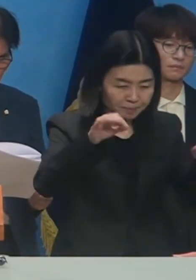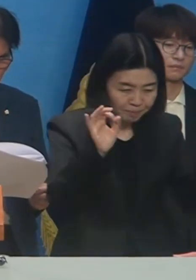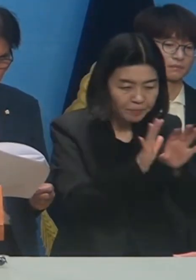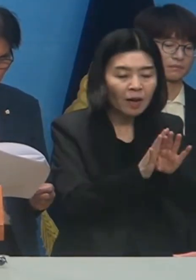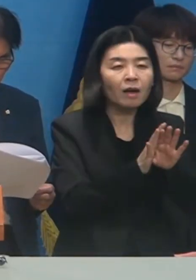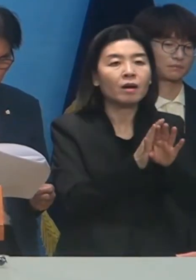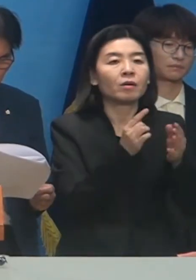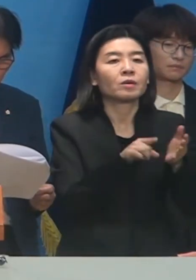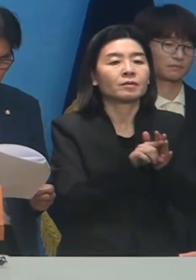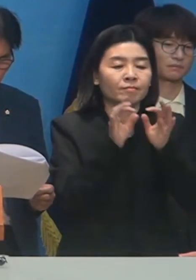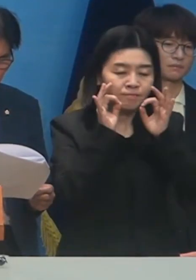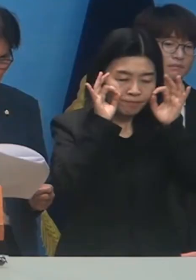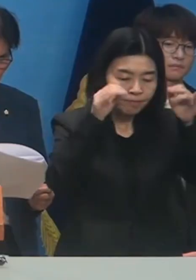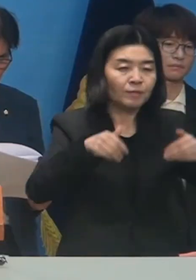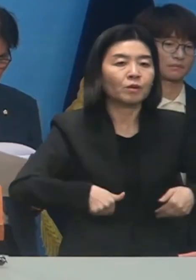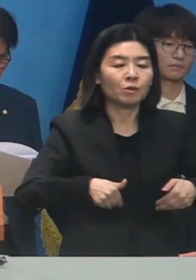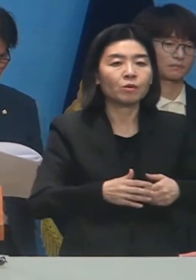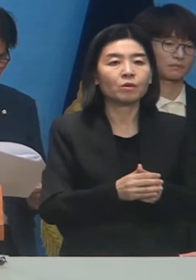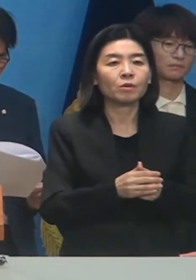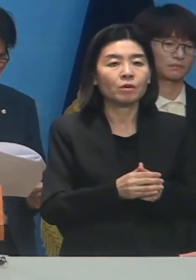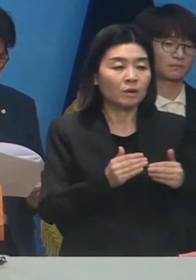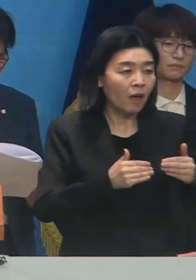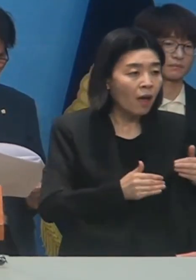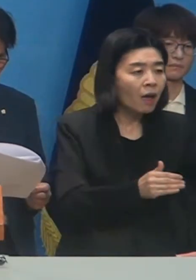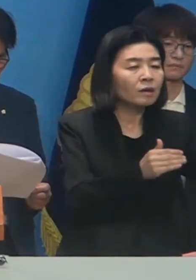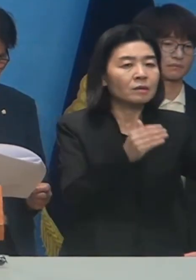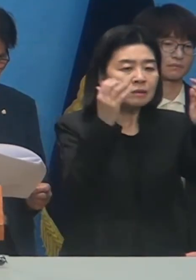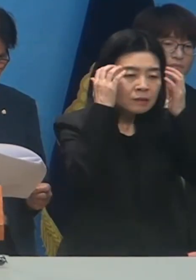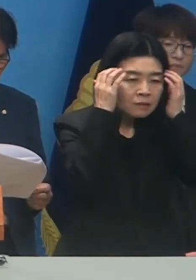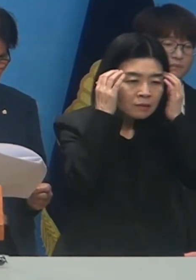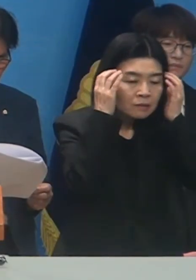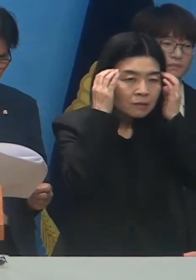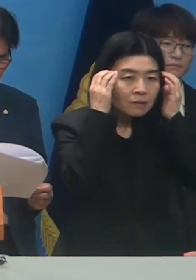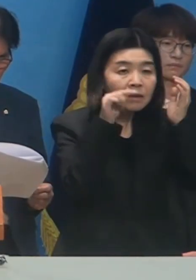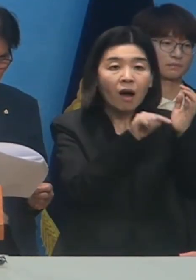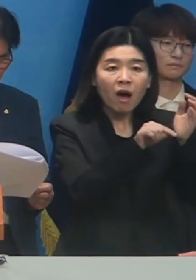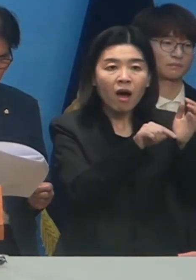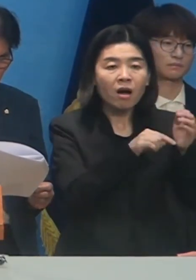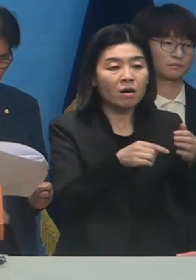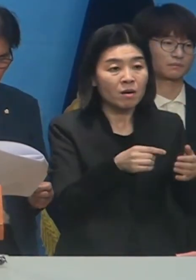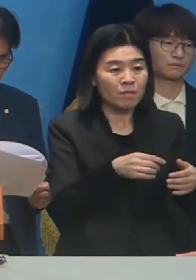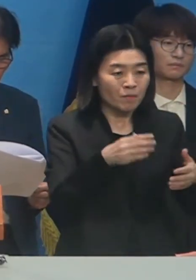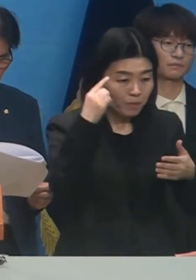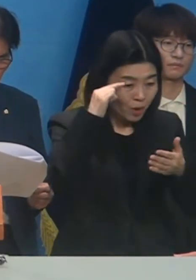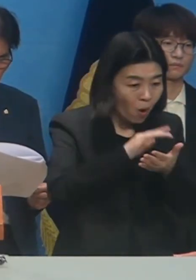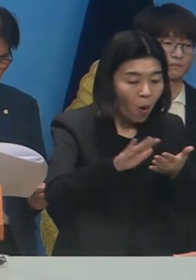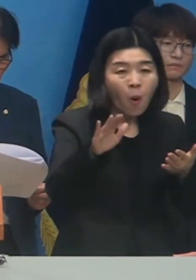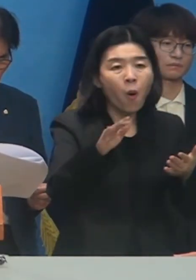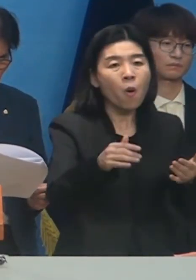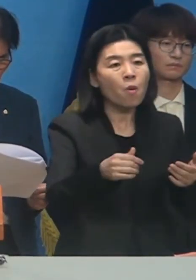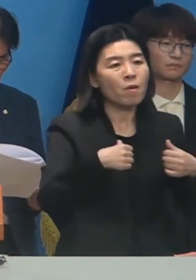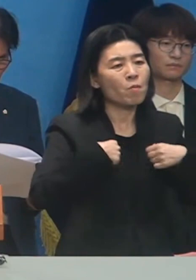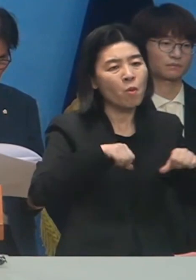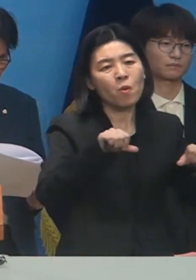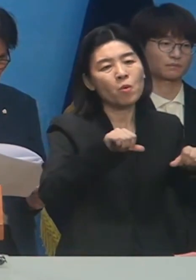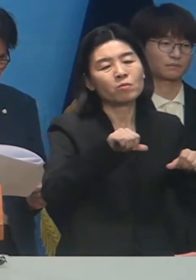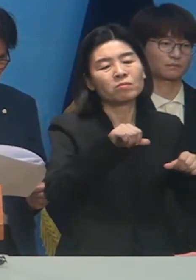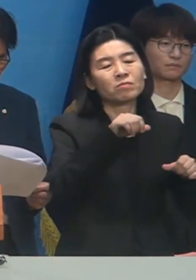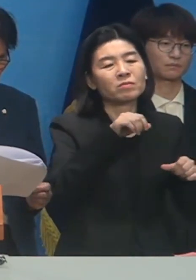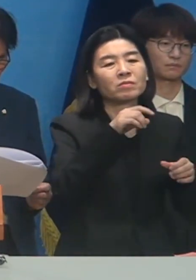그 길에 어떠한 난관이 있다 해도 그것이 평화를 멈추거나 포기할 이유가 되지